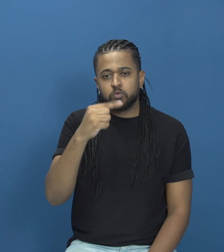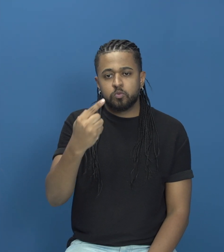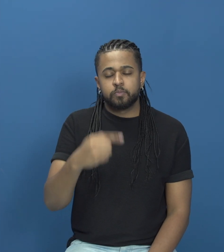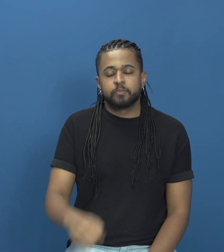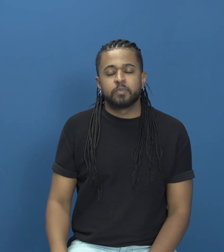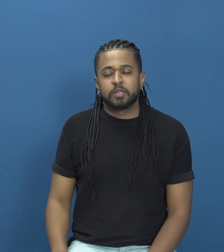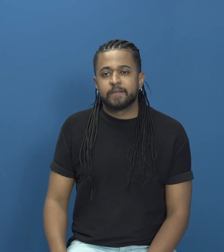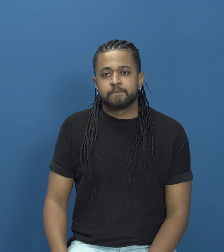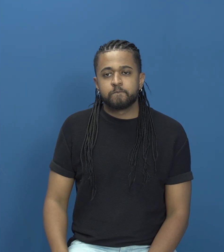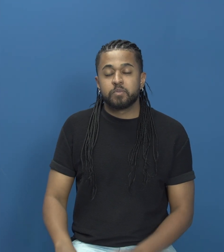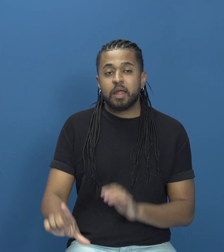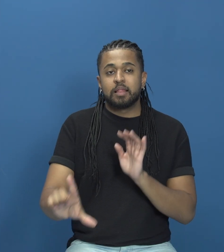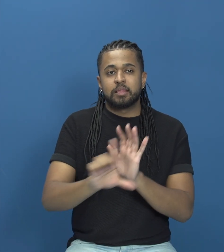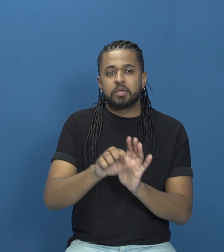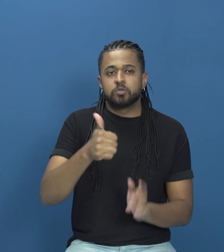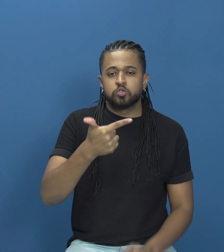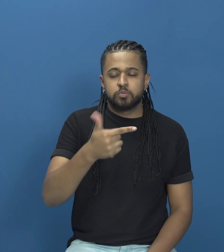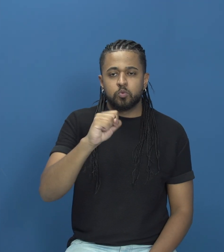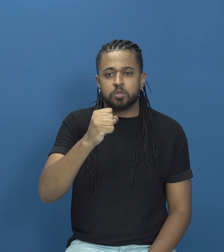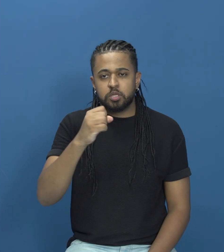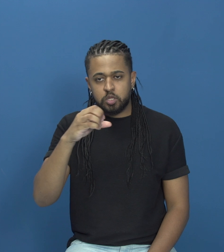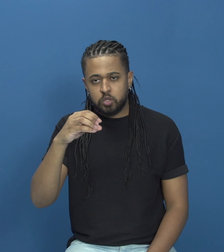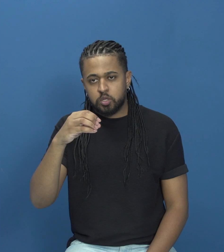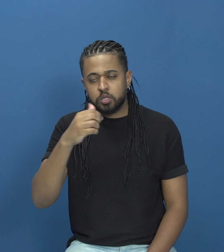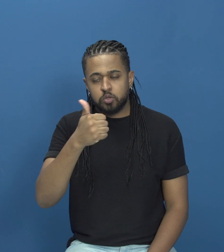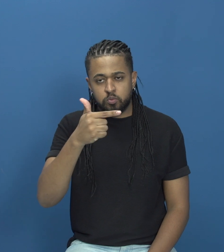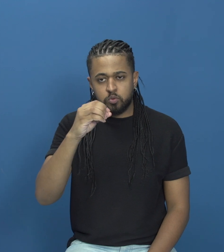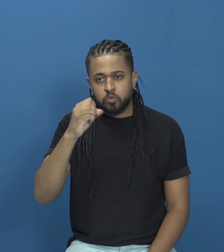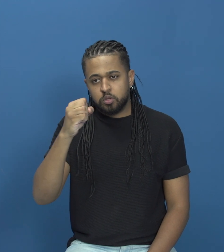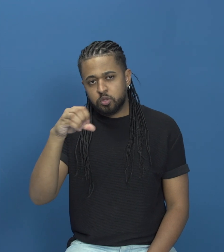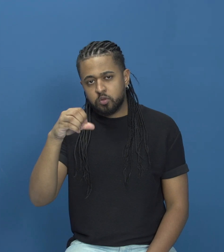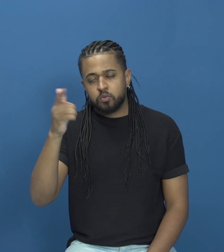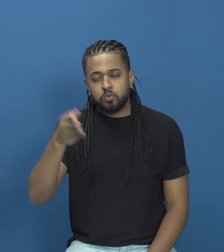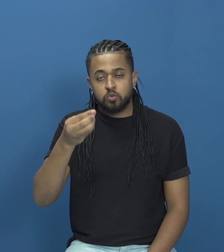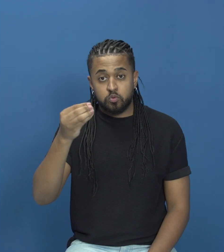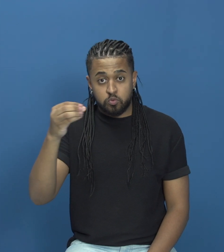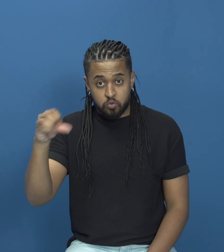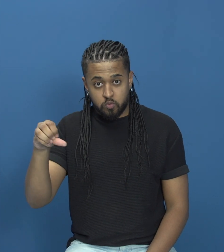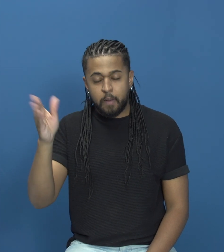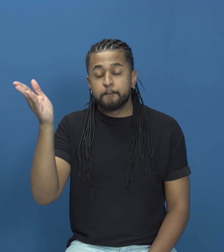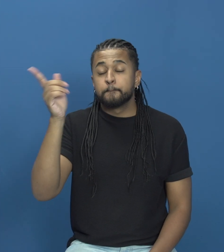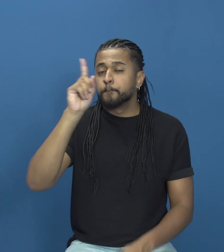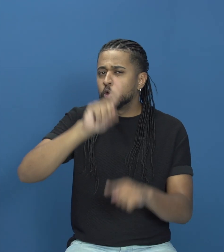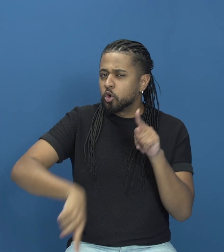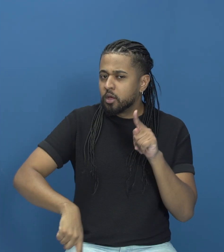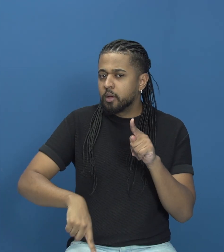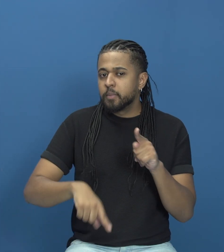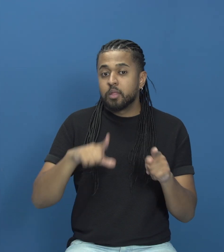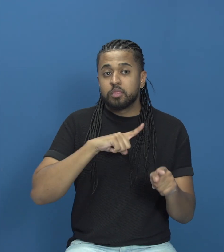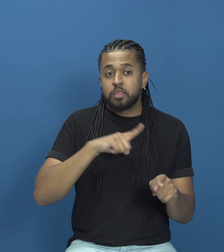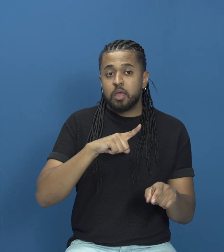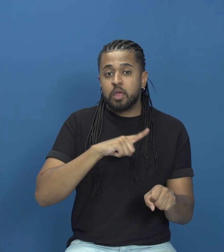9.14.1. Lei 12.089, de 2009, que proíbe a ocupação